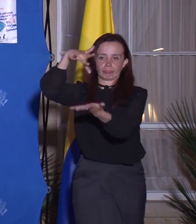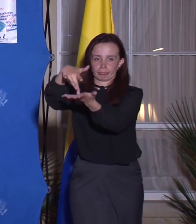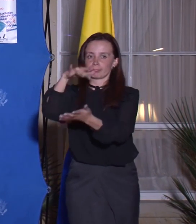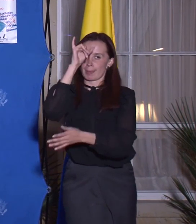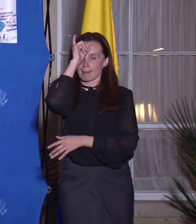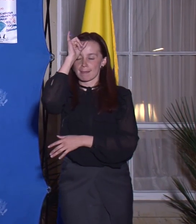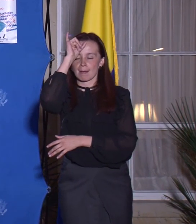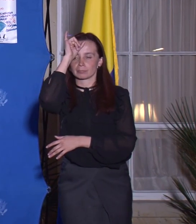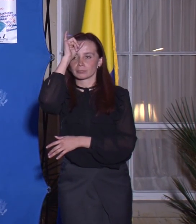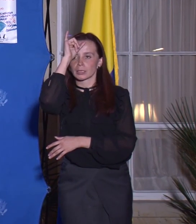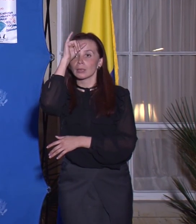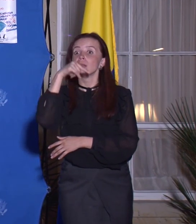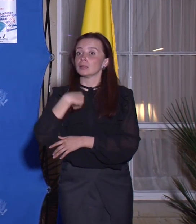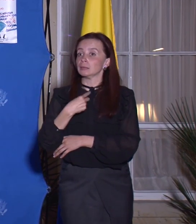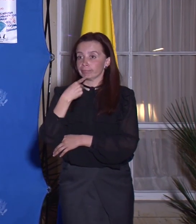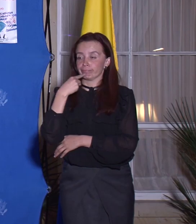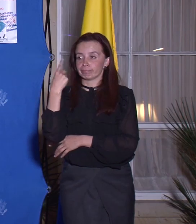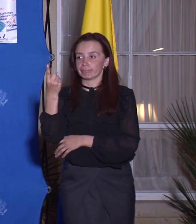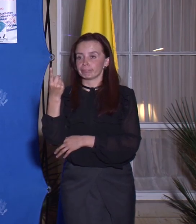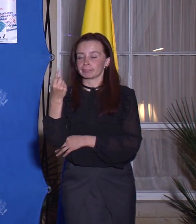y puedo decirles que